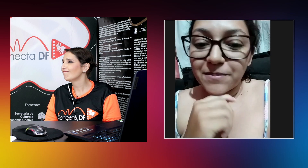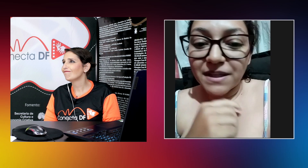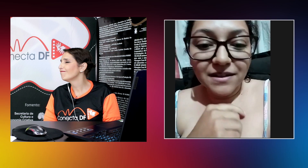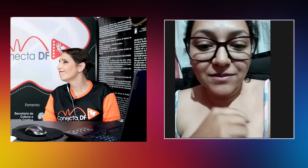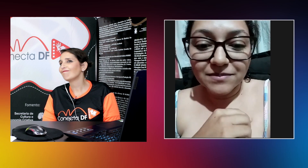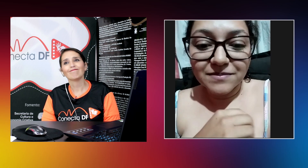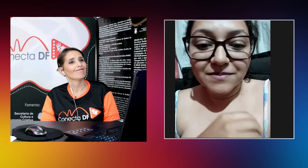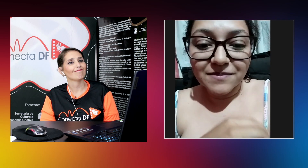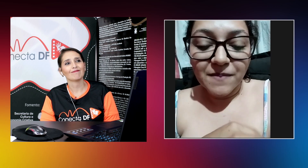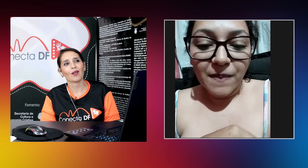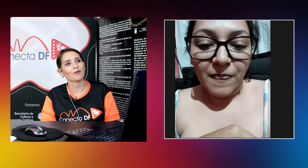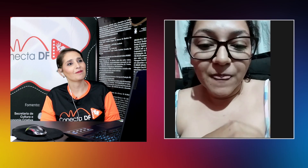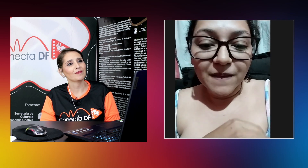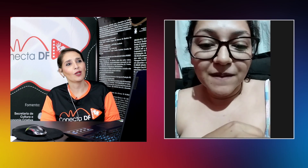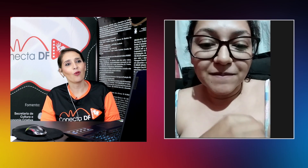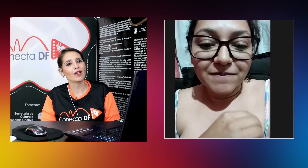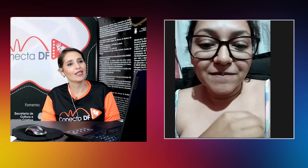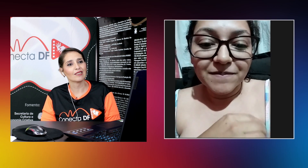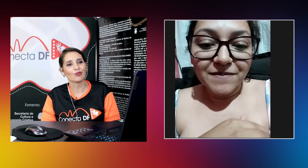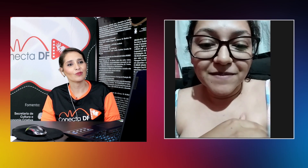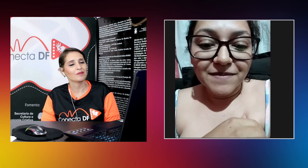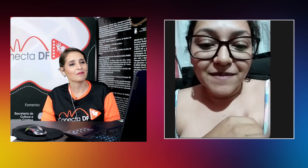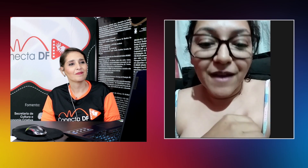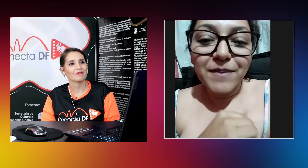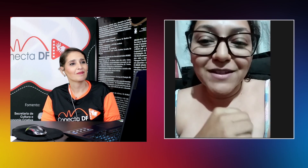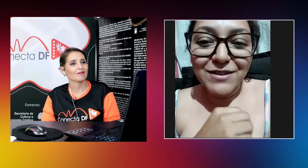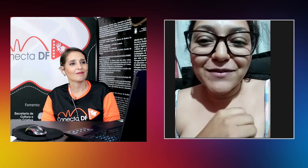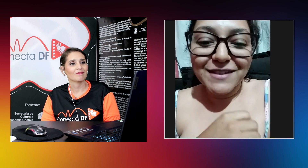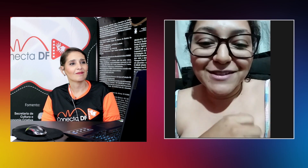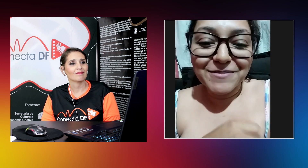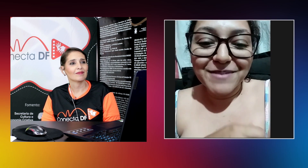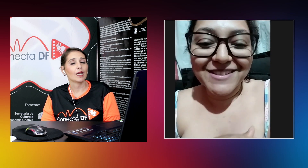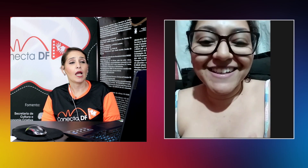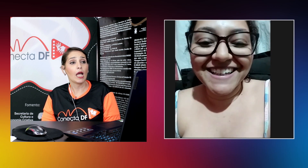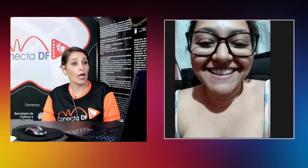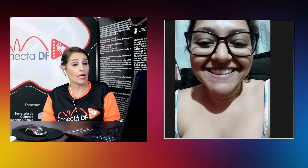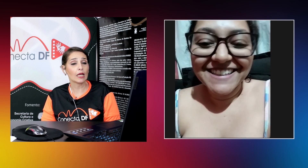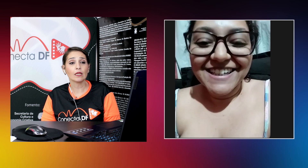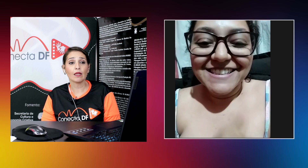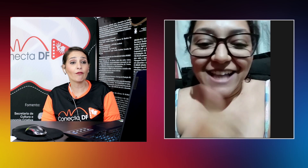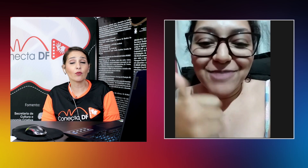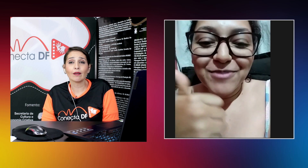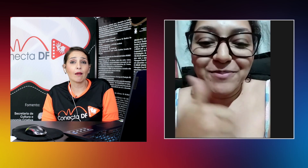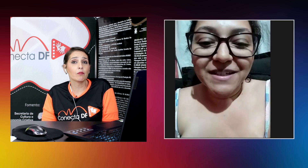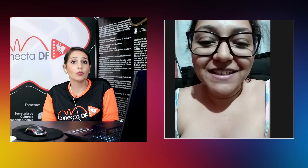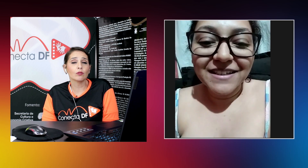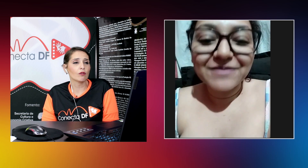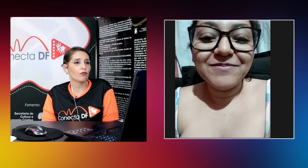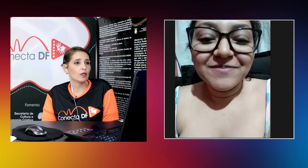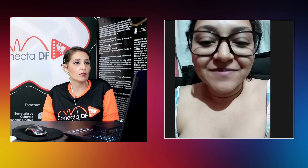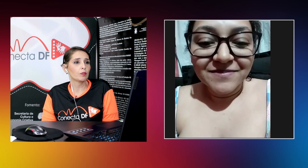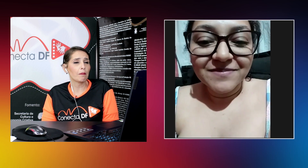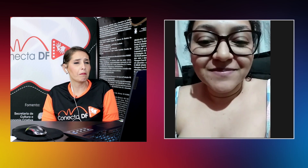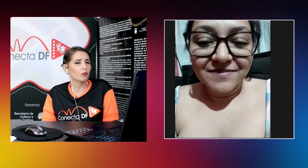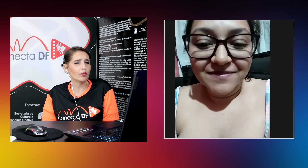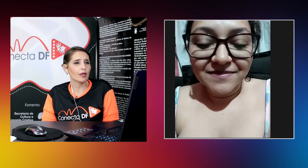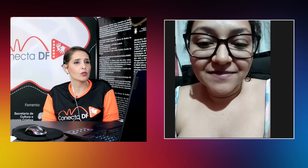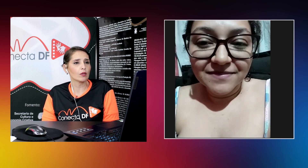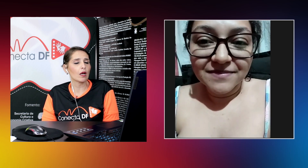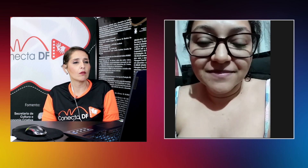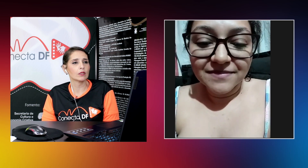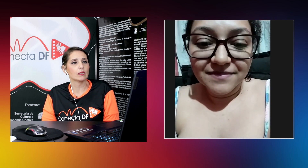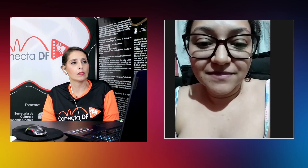Também não. Não, não conheço. É bem difícil mesmo. Tem, Tá tem bom, fruta que é muito difícil, porque é